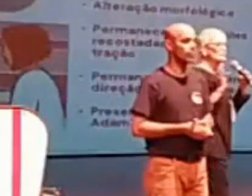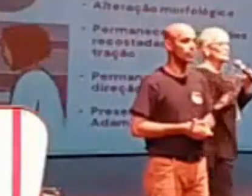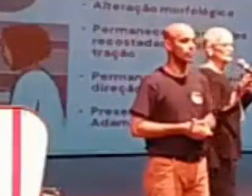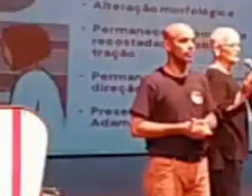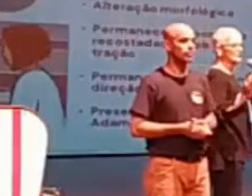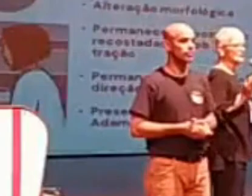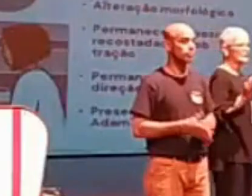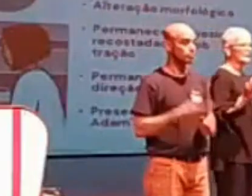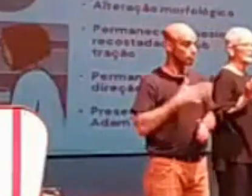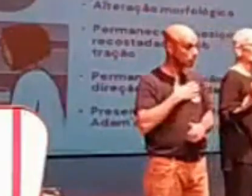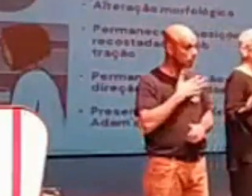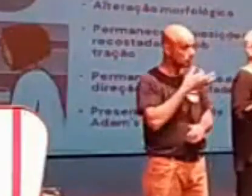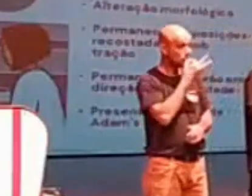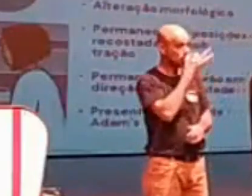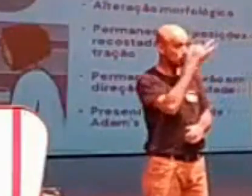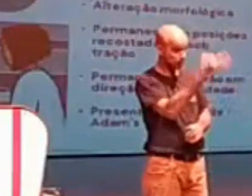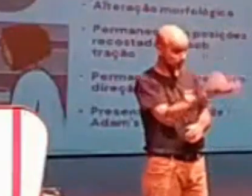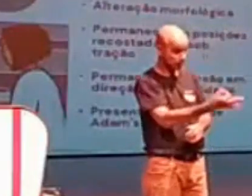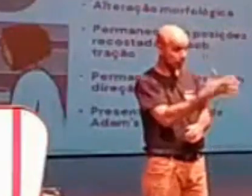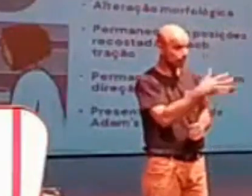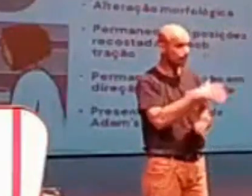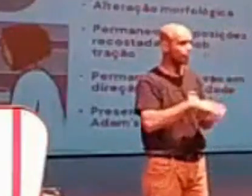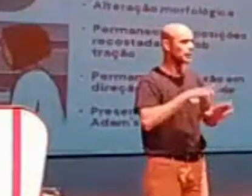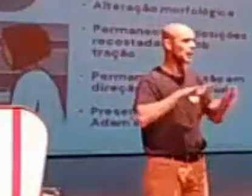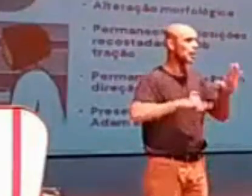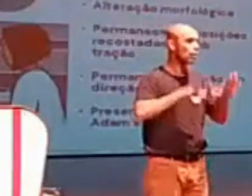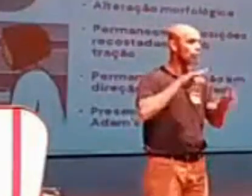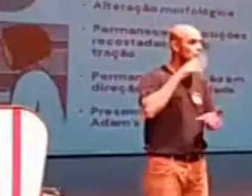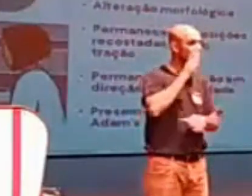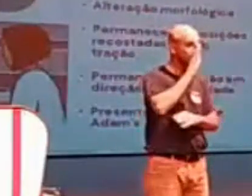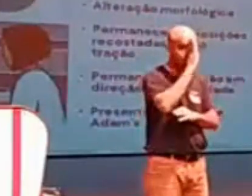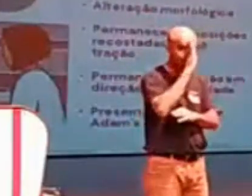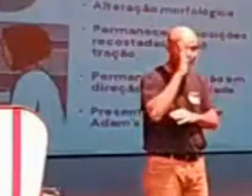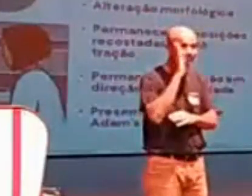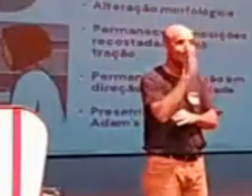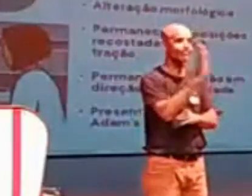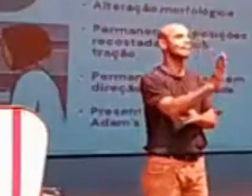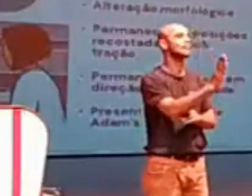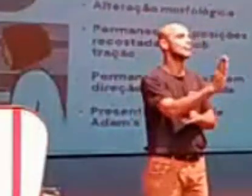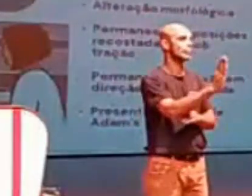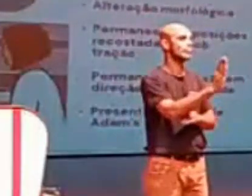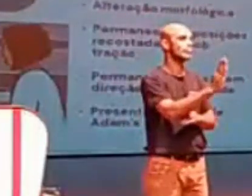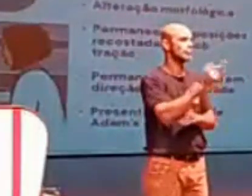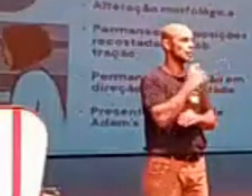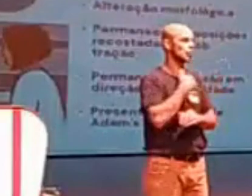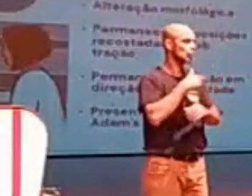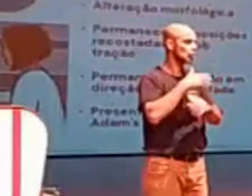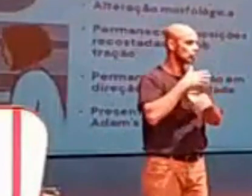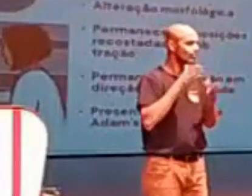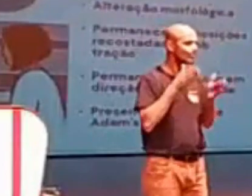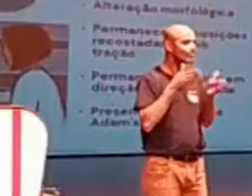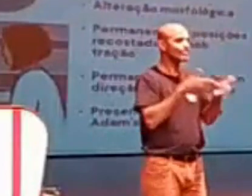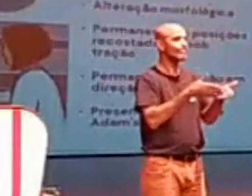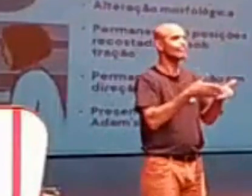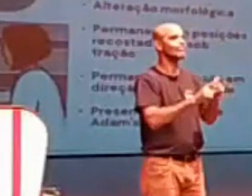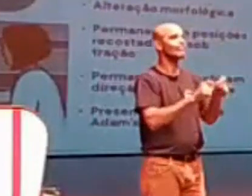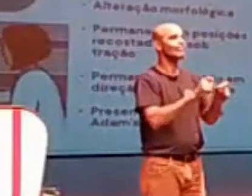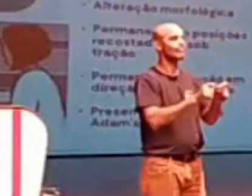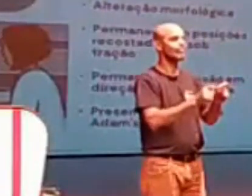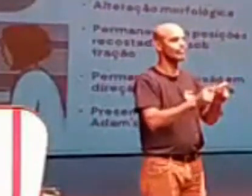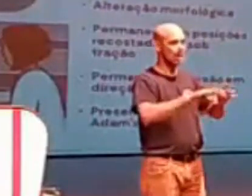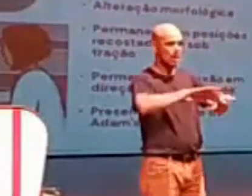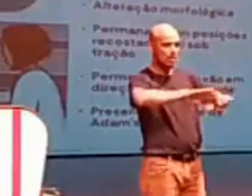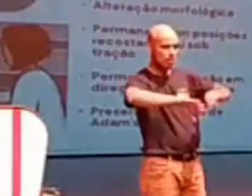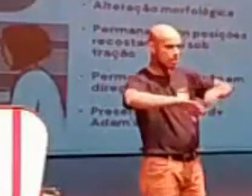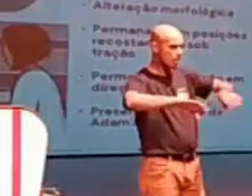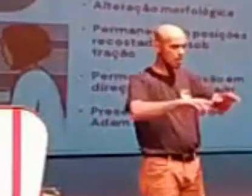E, para mim, talvez uma das principais coisas que a gente tem que começar a fazer é